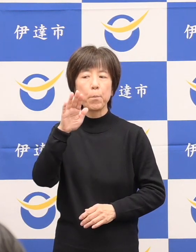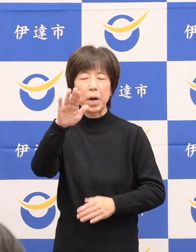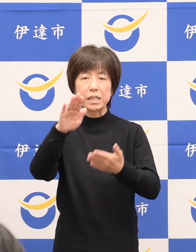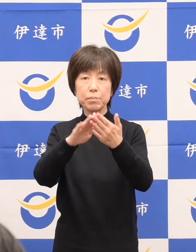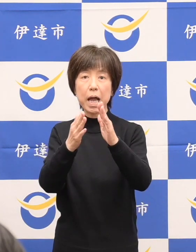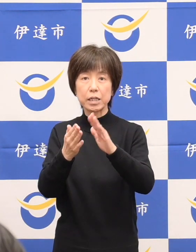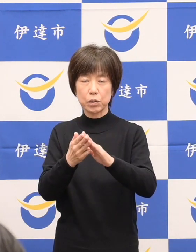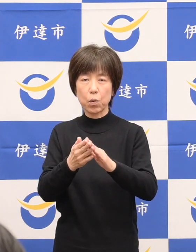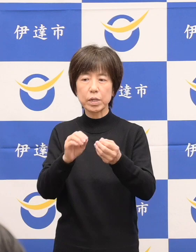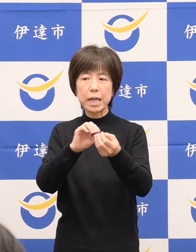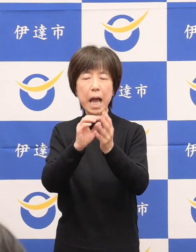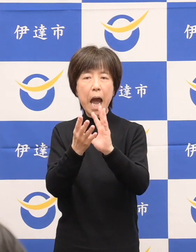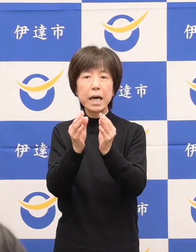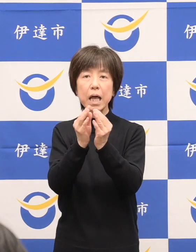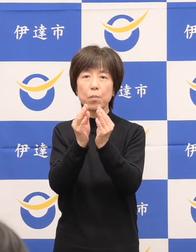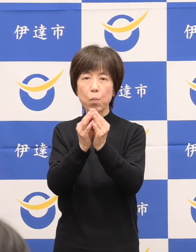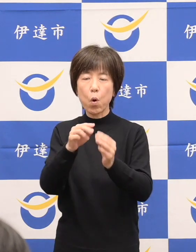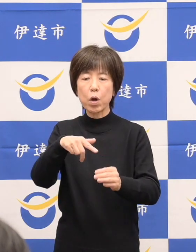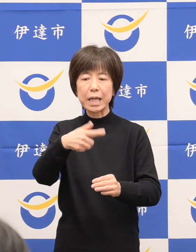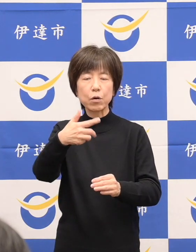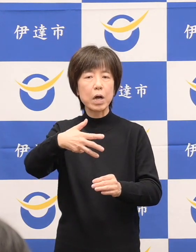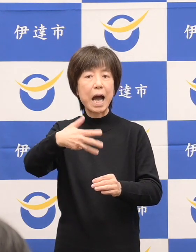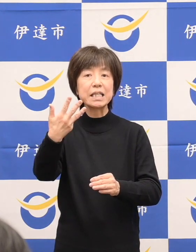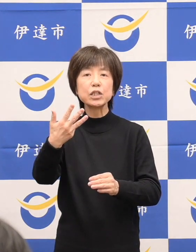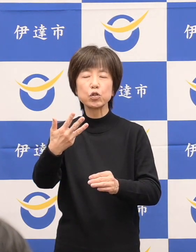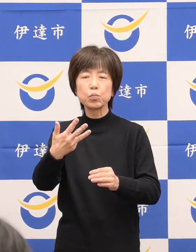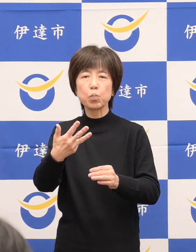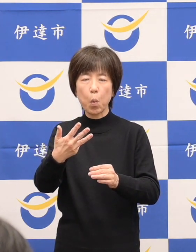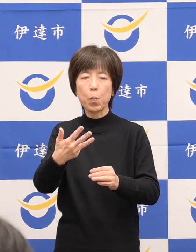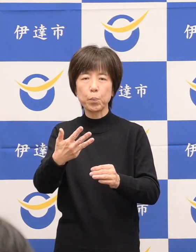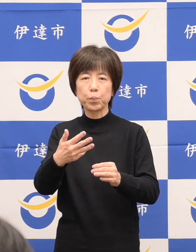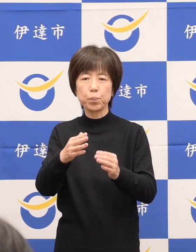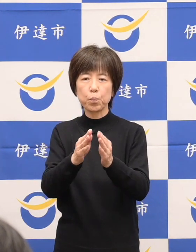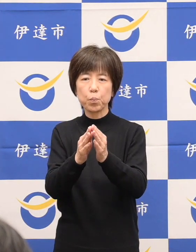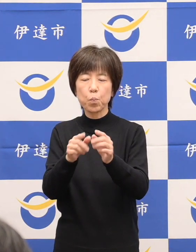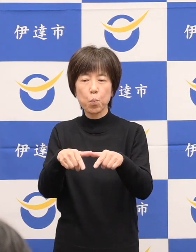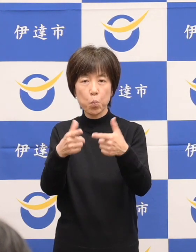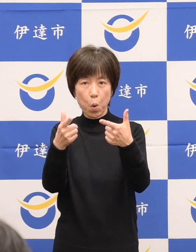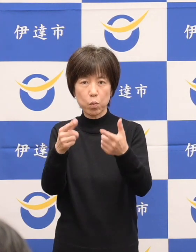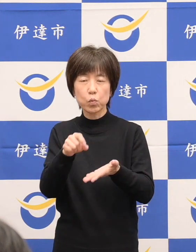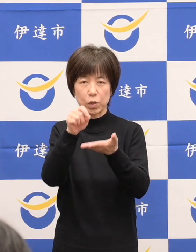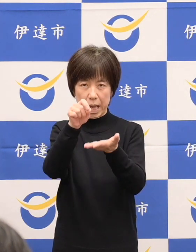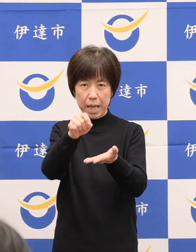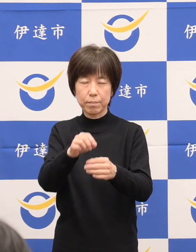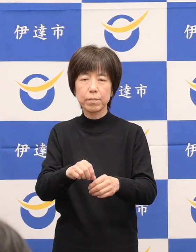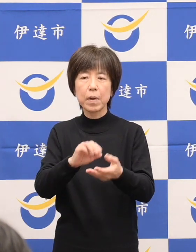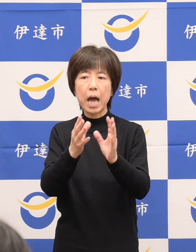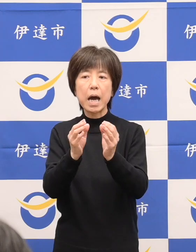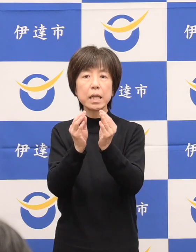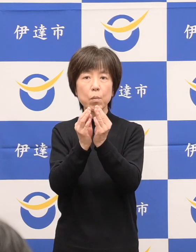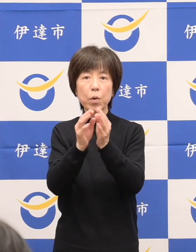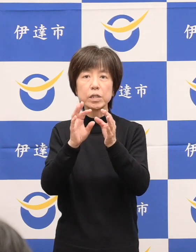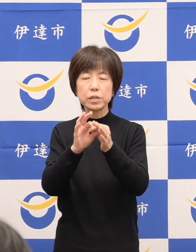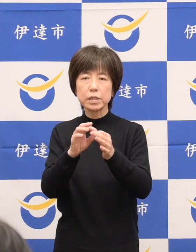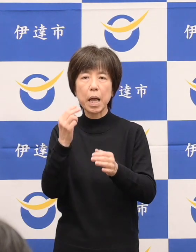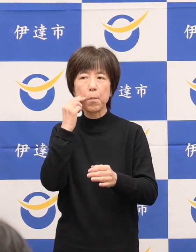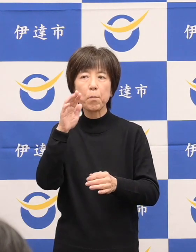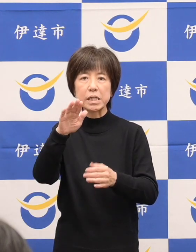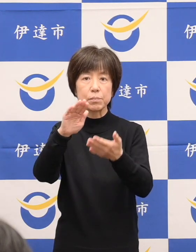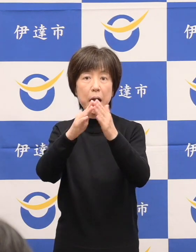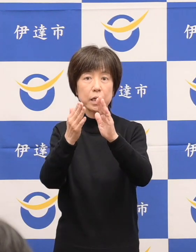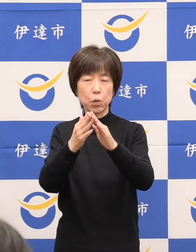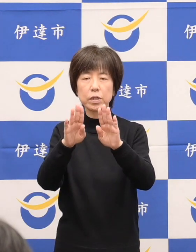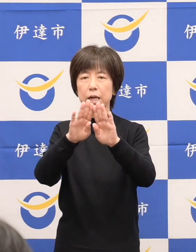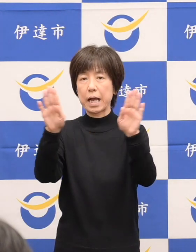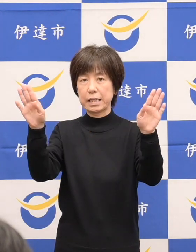桃180本を寄贈をいたします。花桃につきましては、松前町にて開催をされ